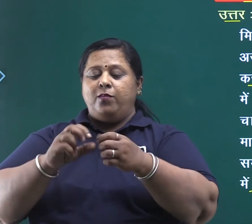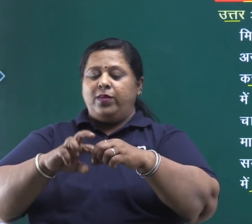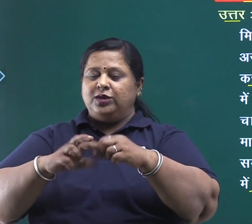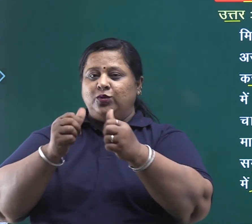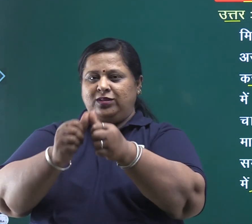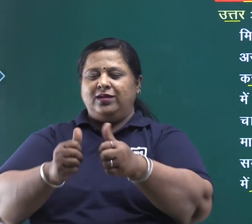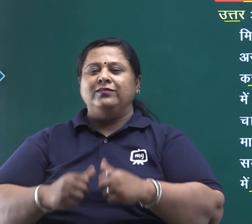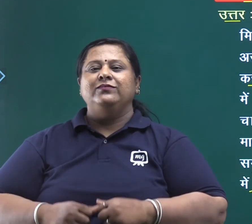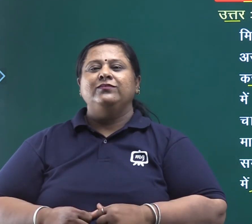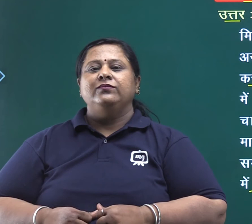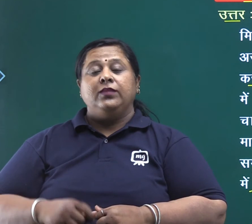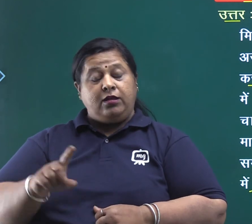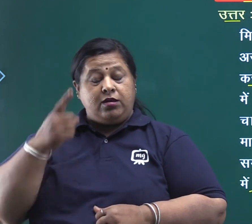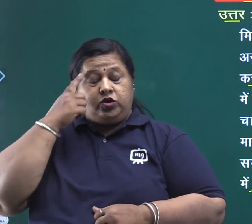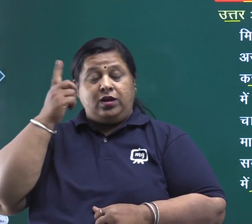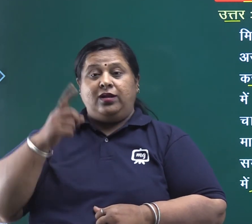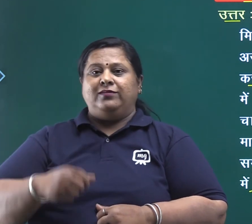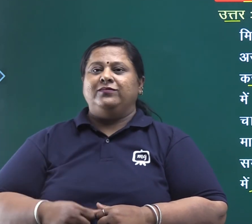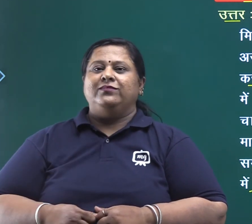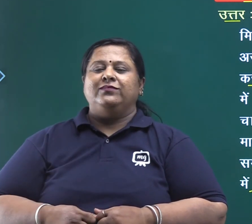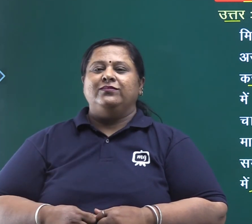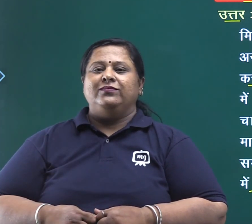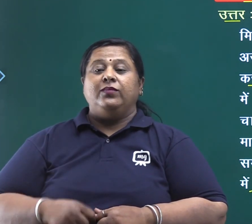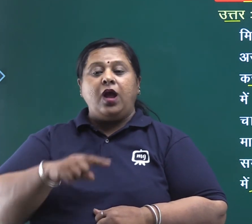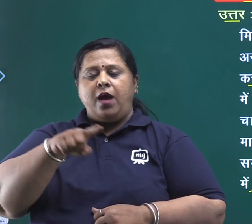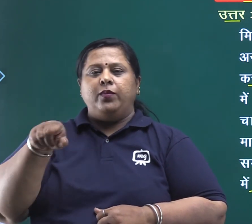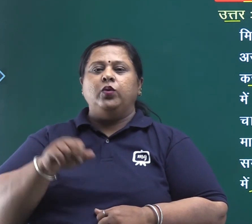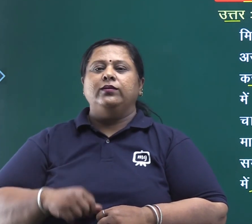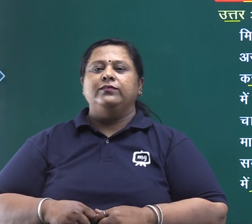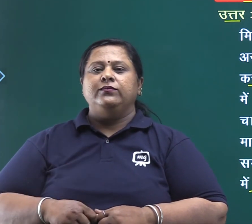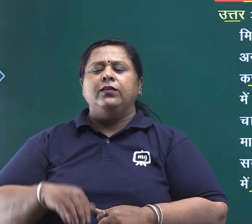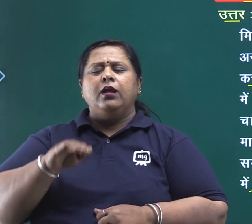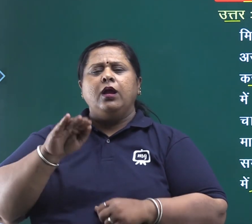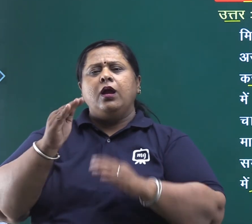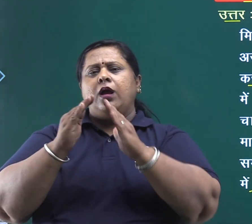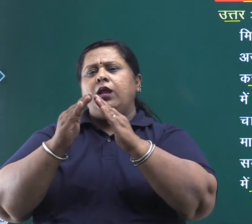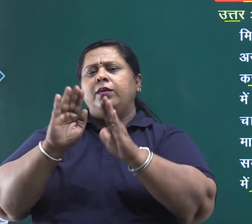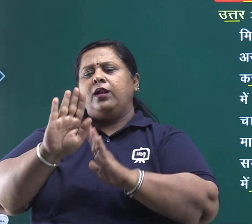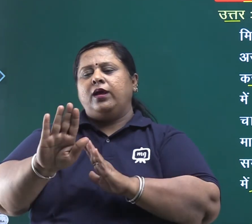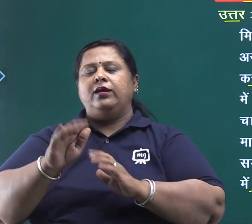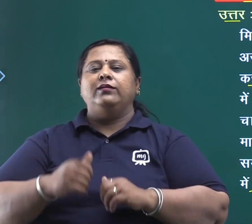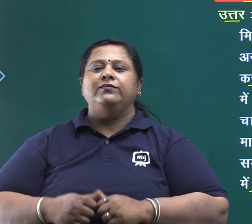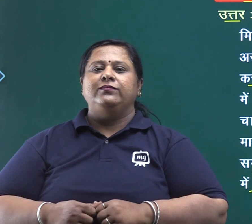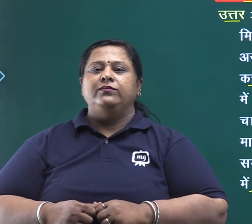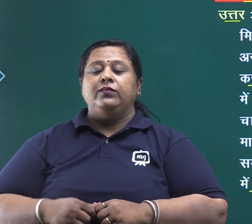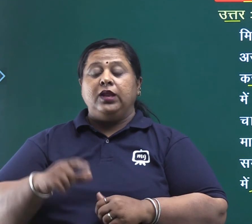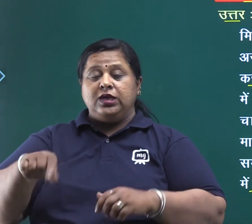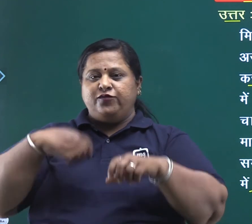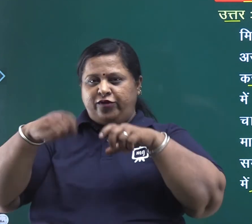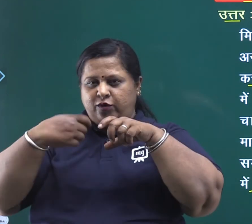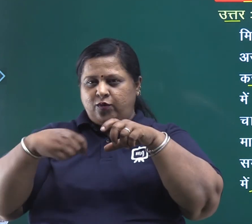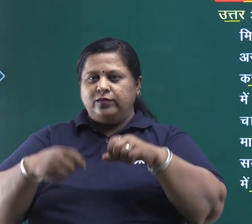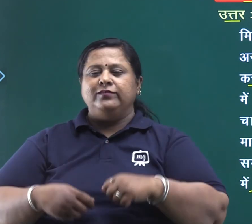प्रश्नोत्तर यहाँ जाने। आप लोग घर पर रहकर इस वीडियो